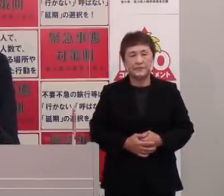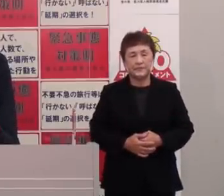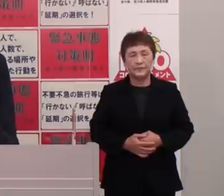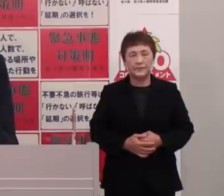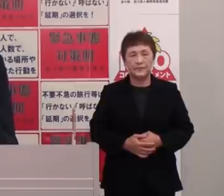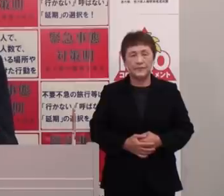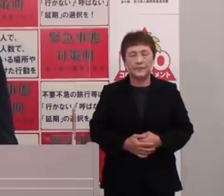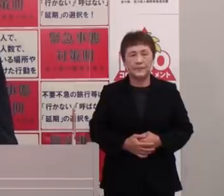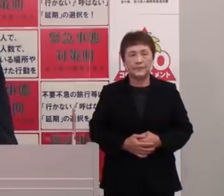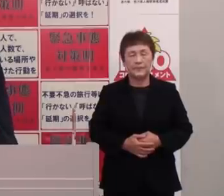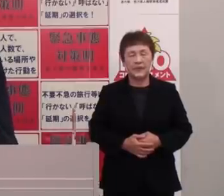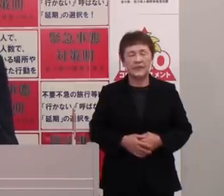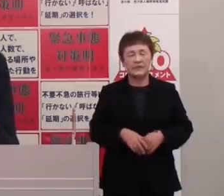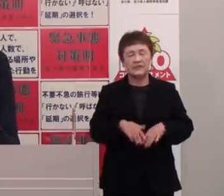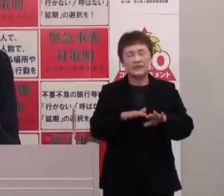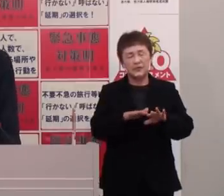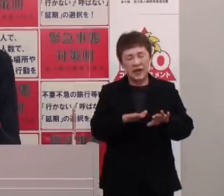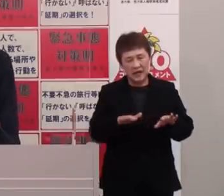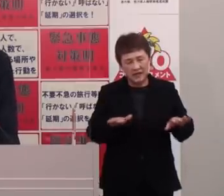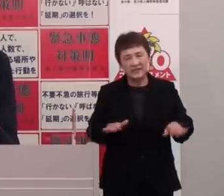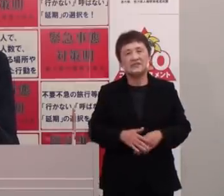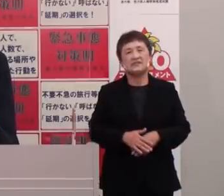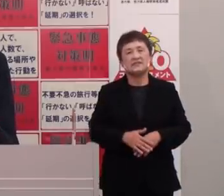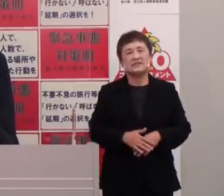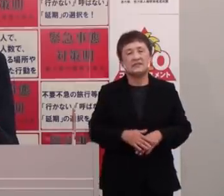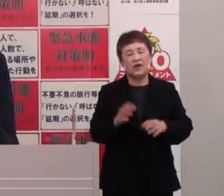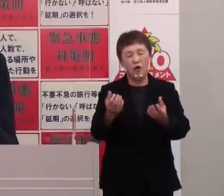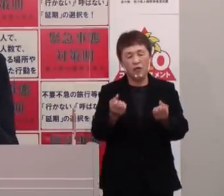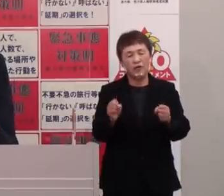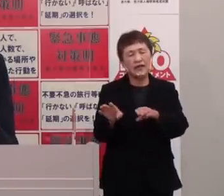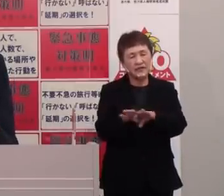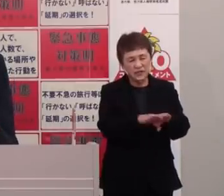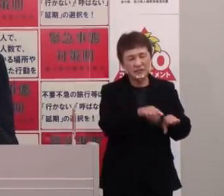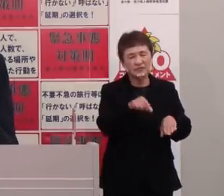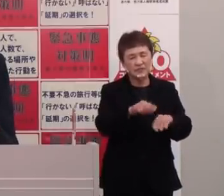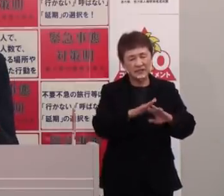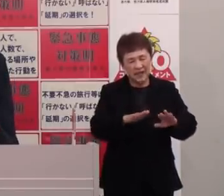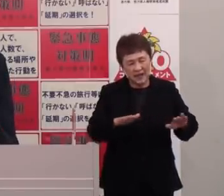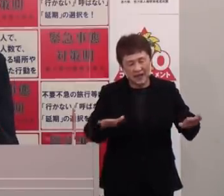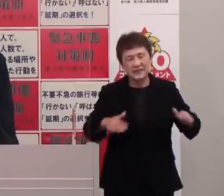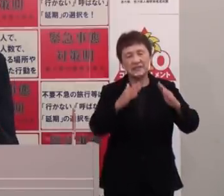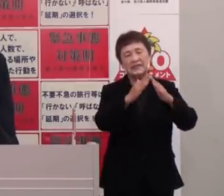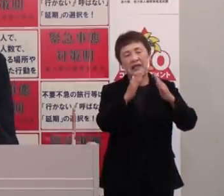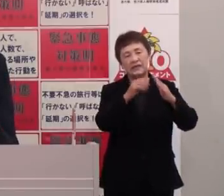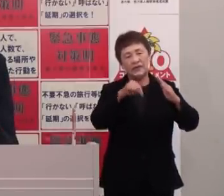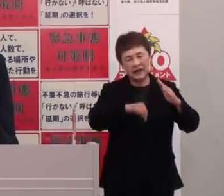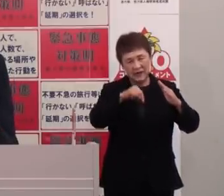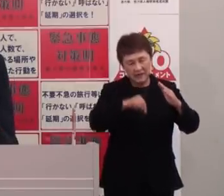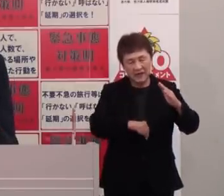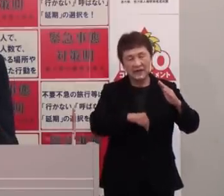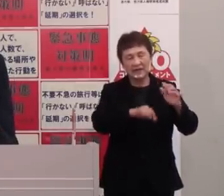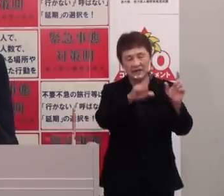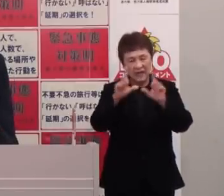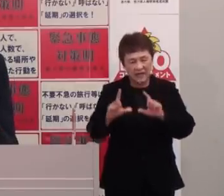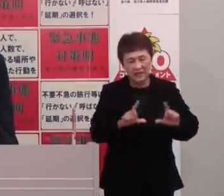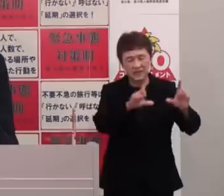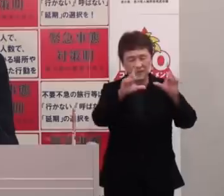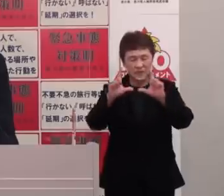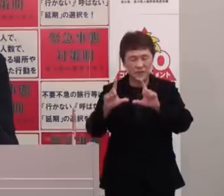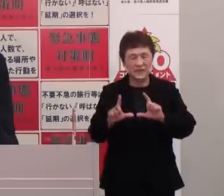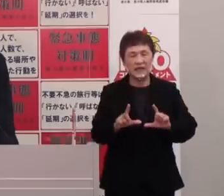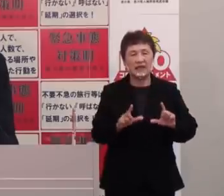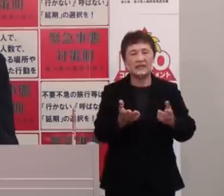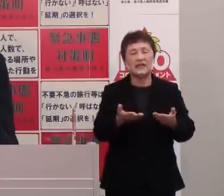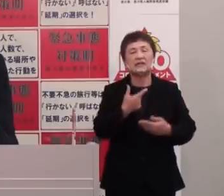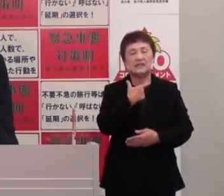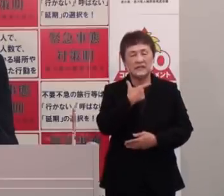ども、要は静かに、お盆休みをご自宅で、過ごして、